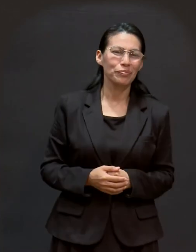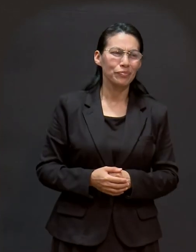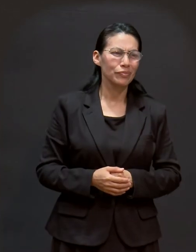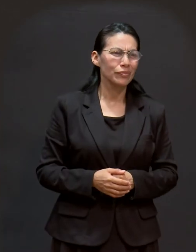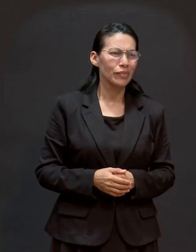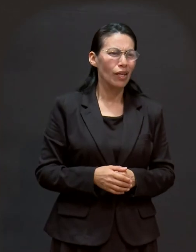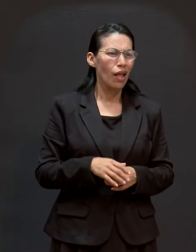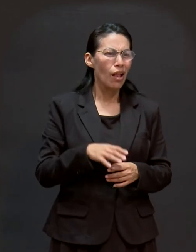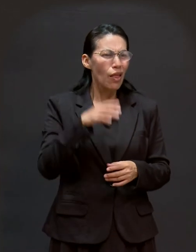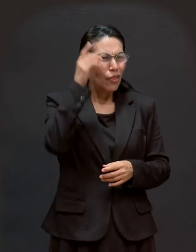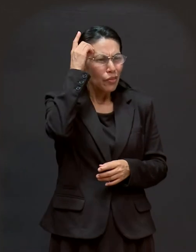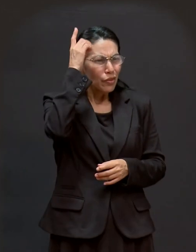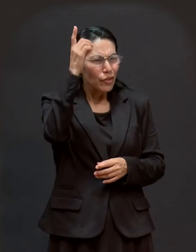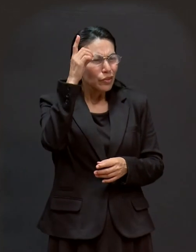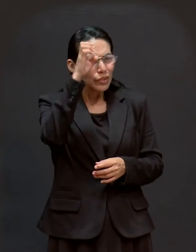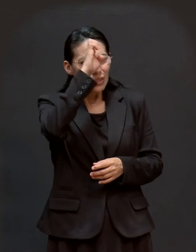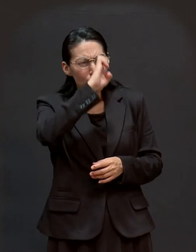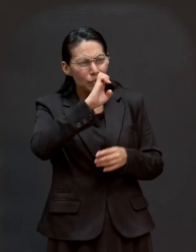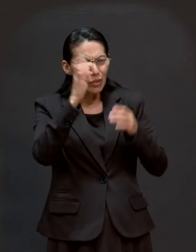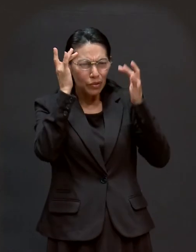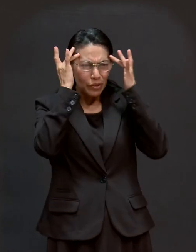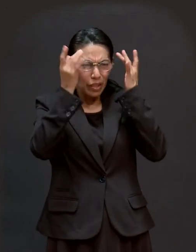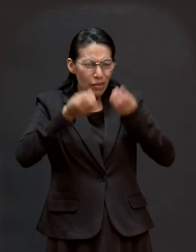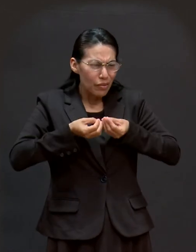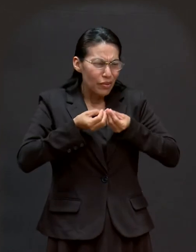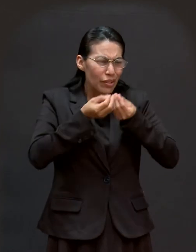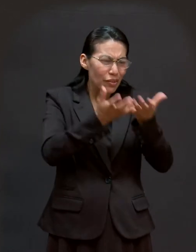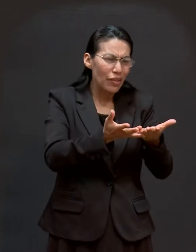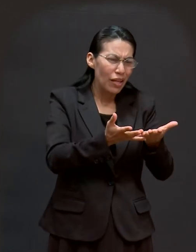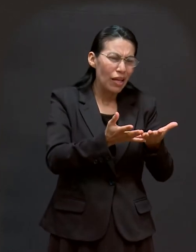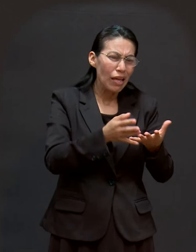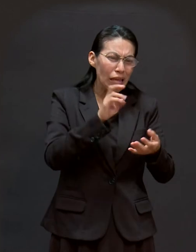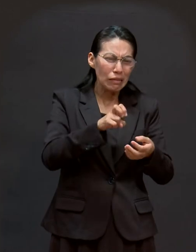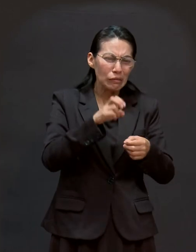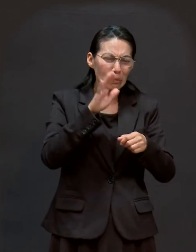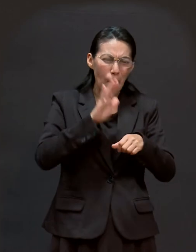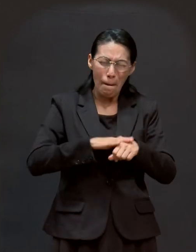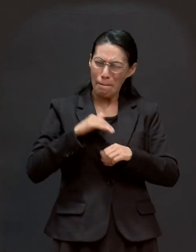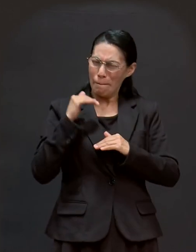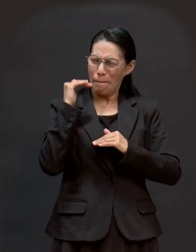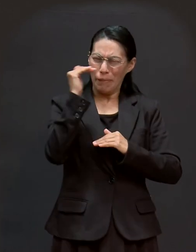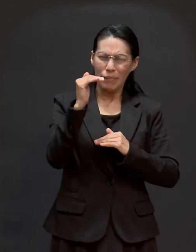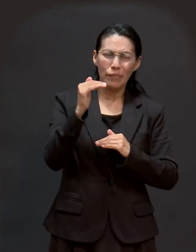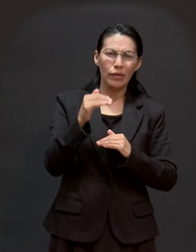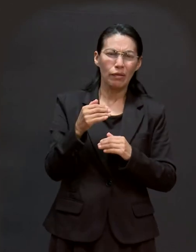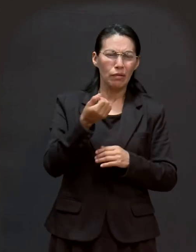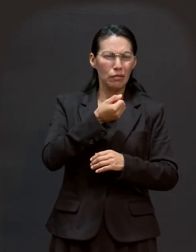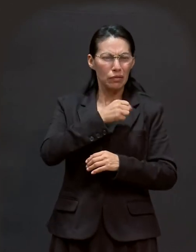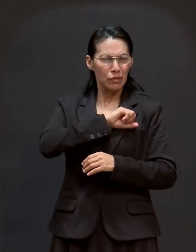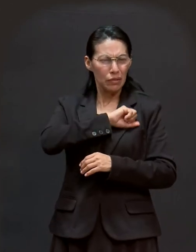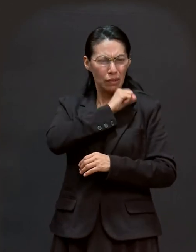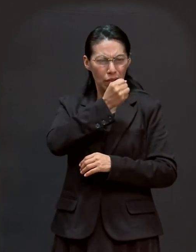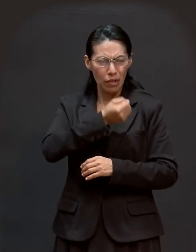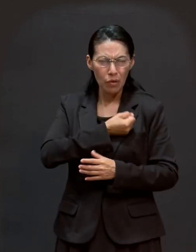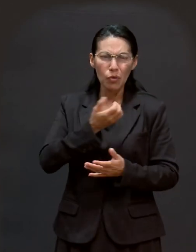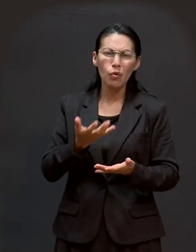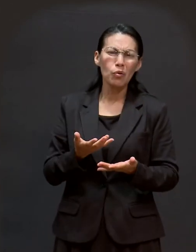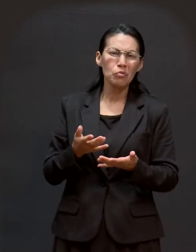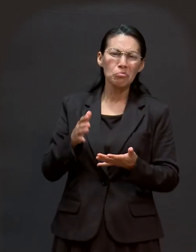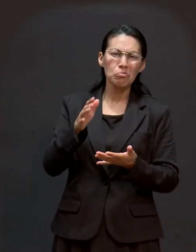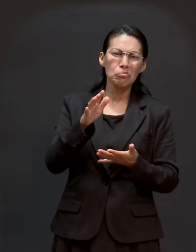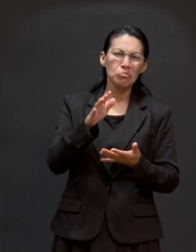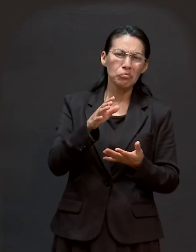dádiva de dios sobrepasa lo material la salud corre porque con el